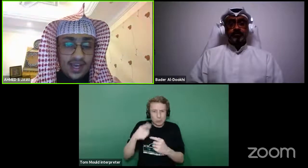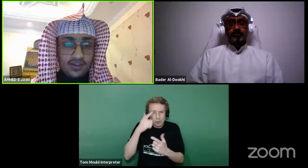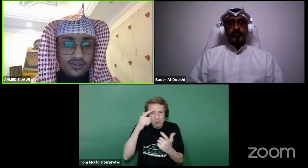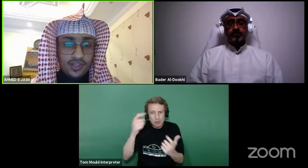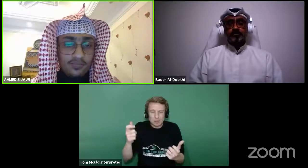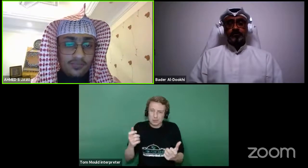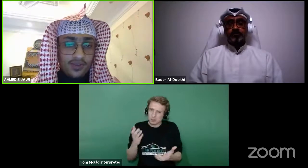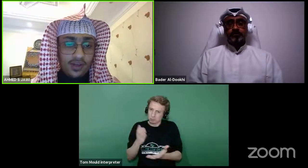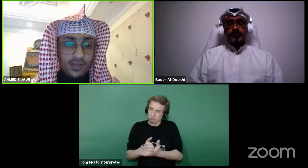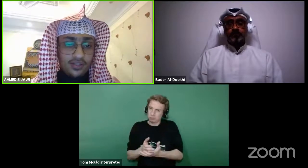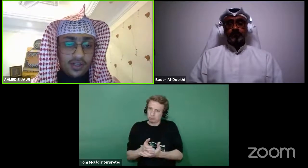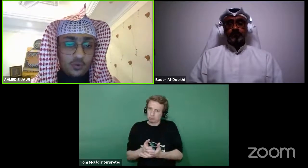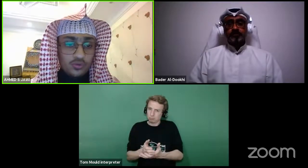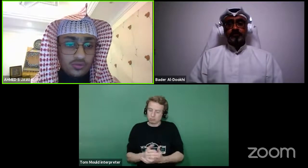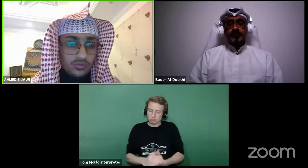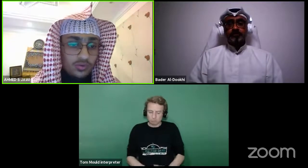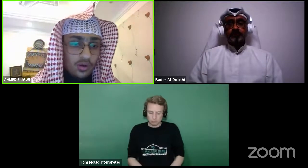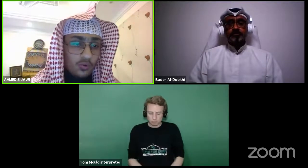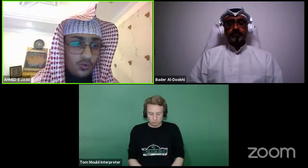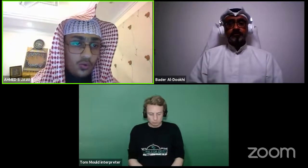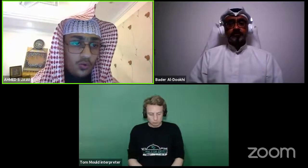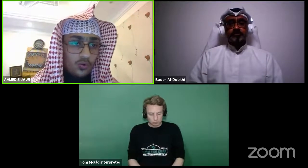وإن تعجب فعجب